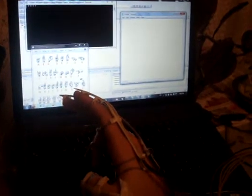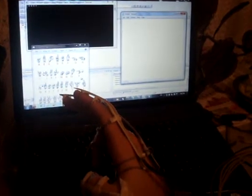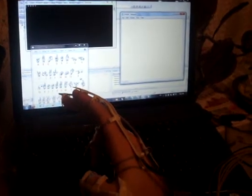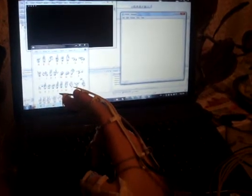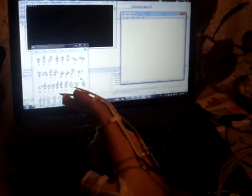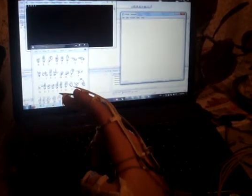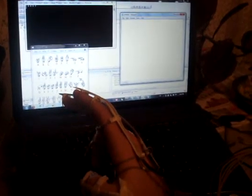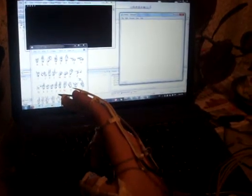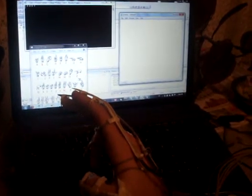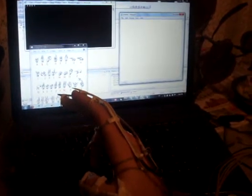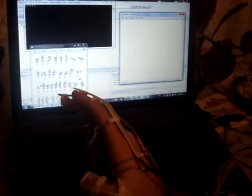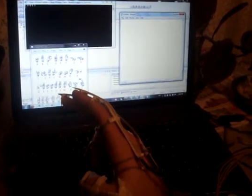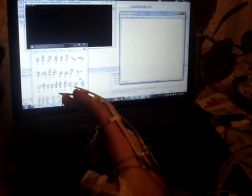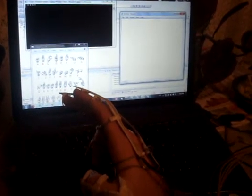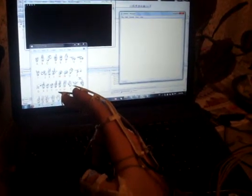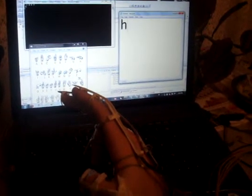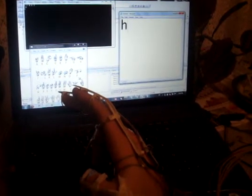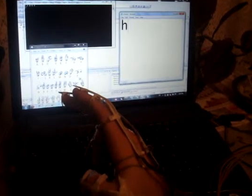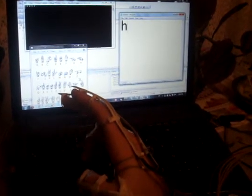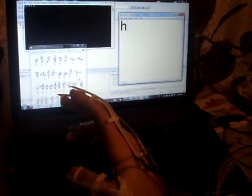Un pic. H.